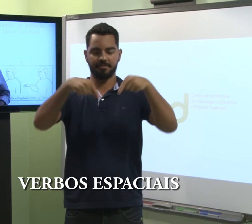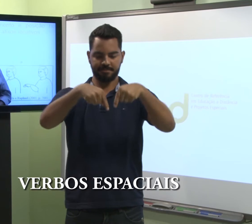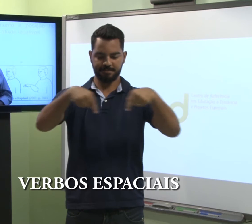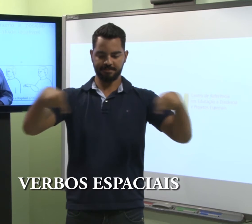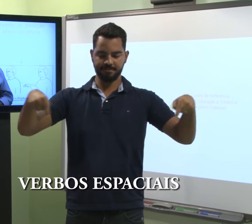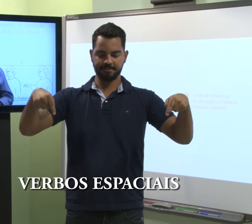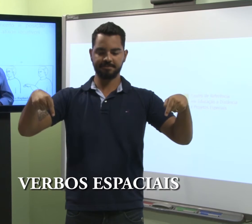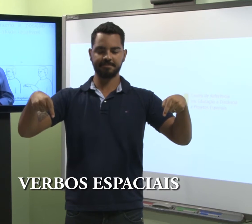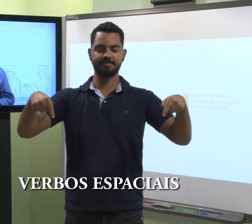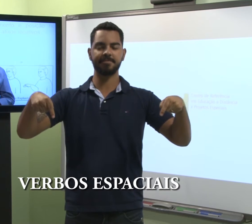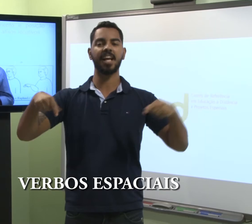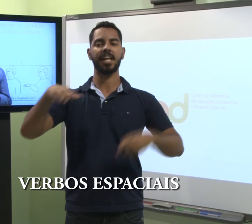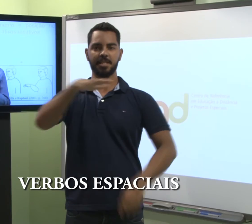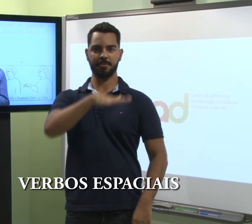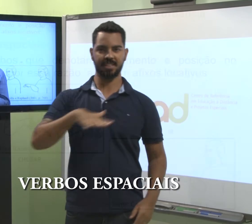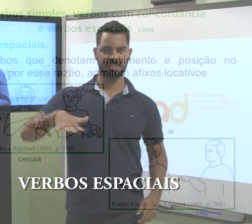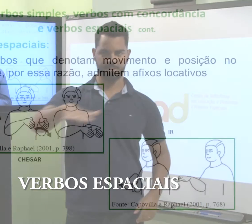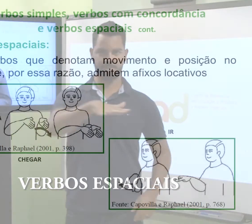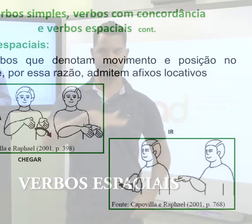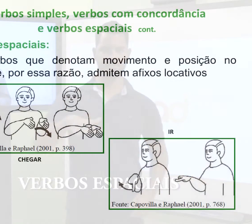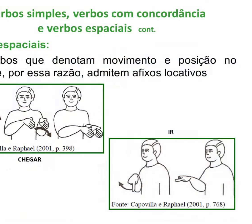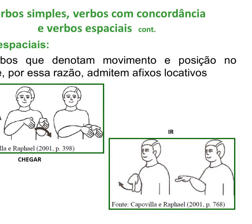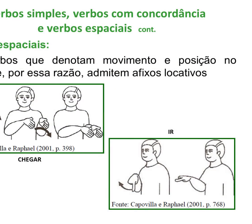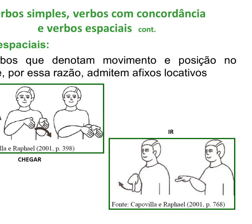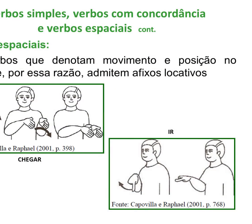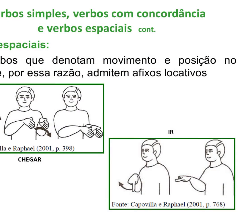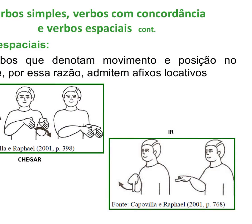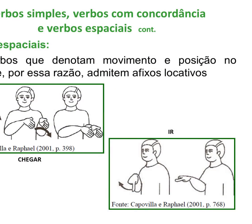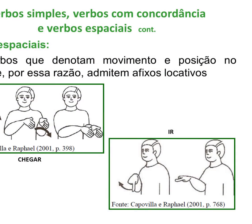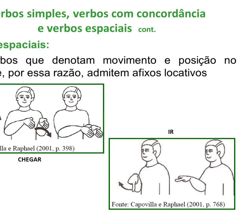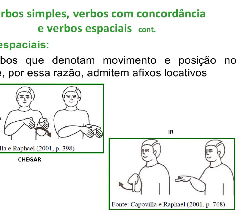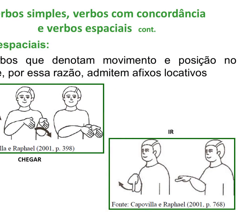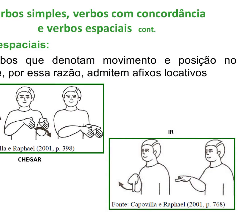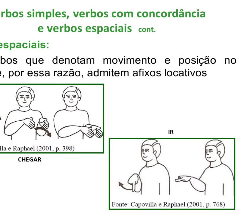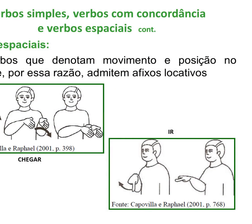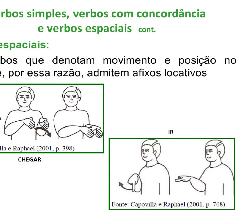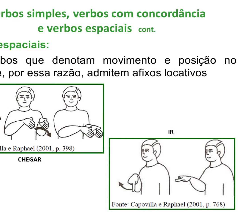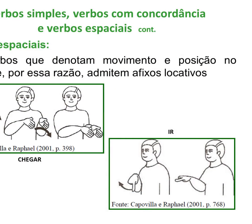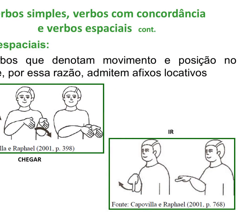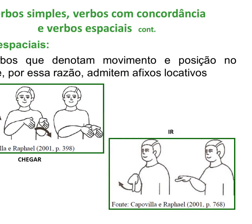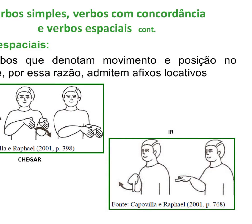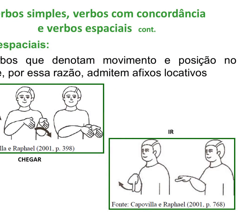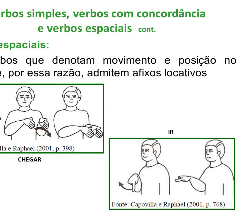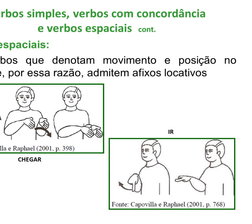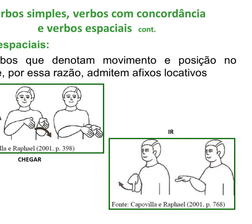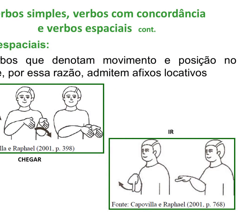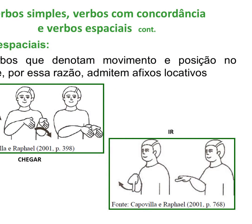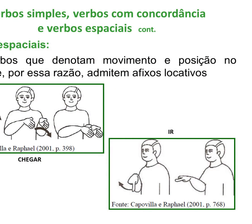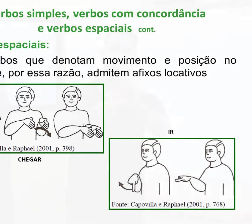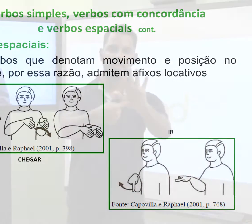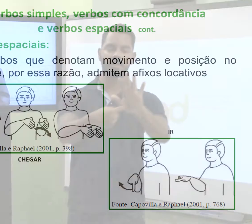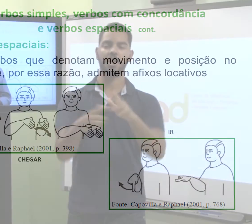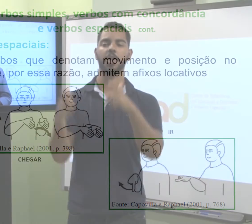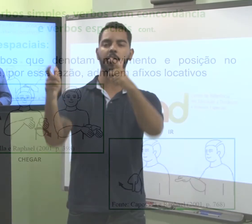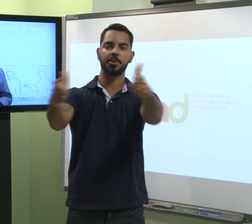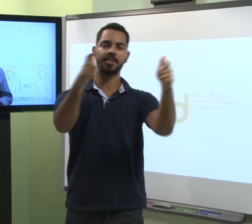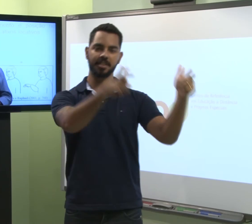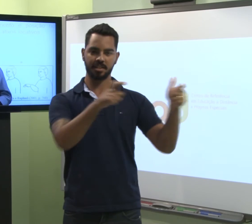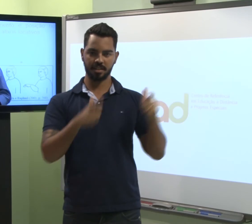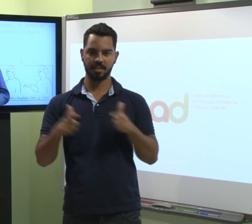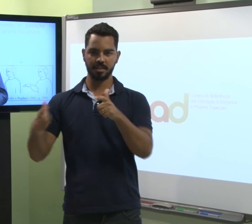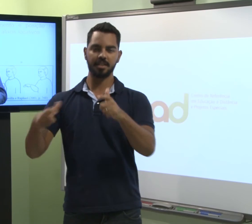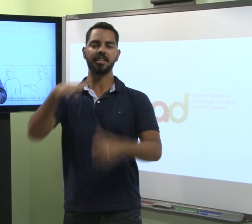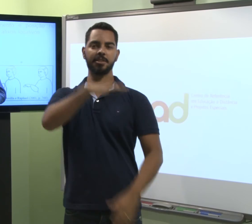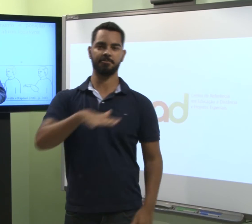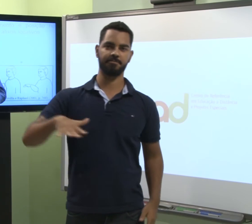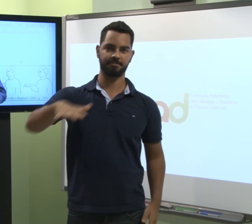esses verbos espaciais são aqueles verbos que denotam movimento e posição no espaço, tá?